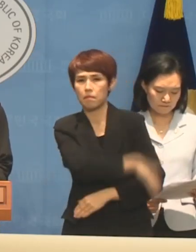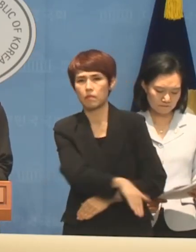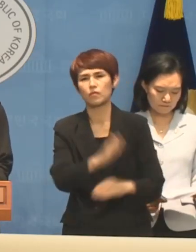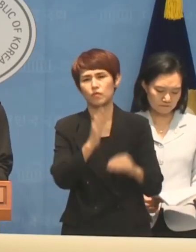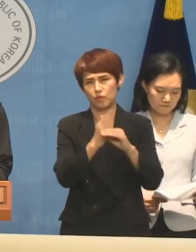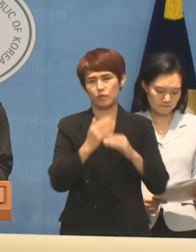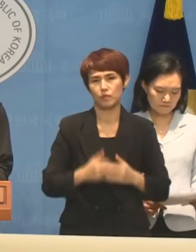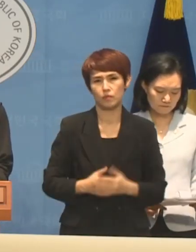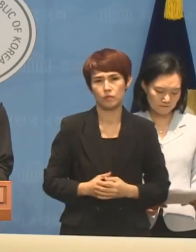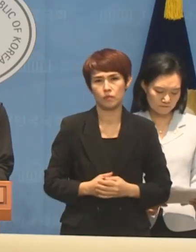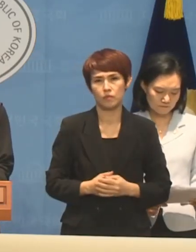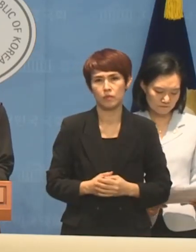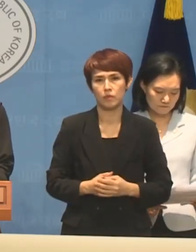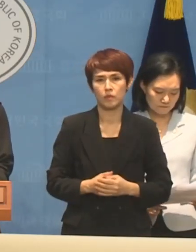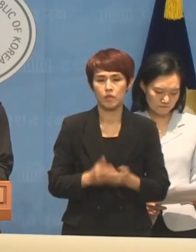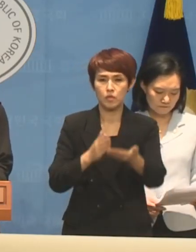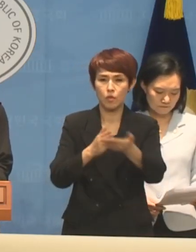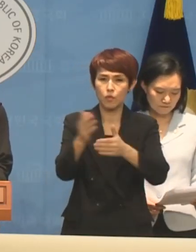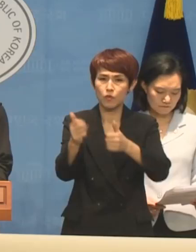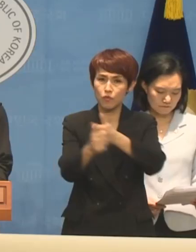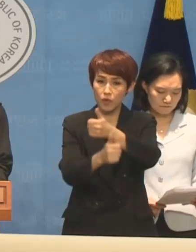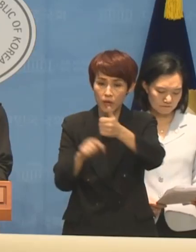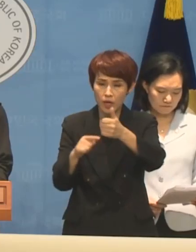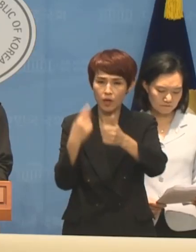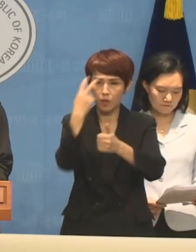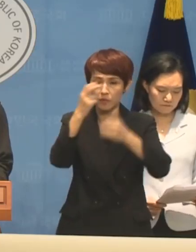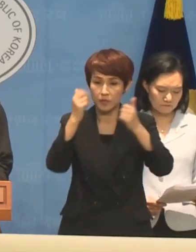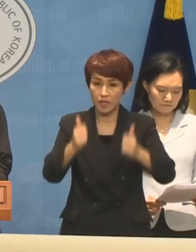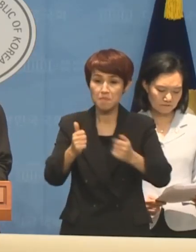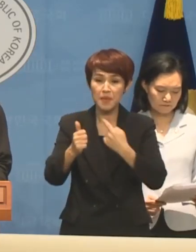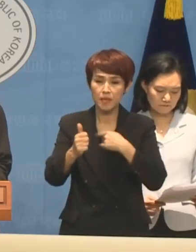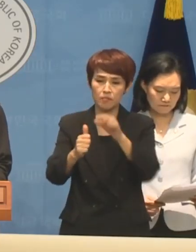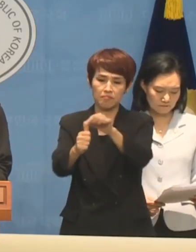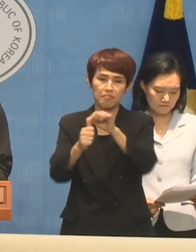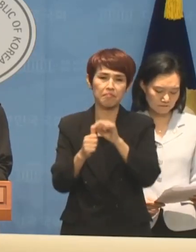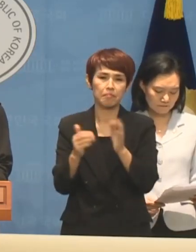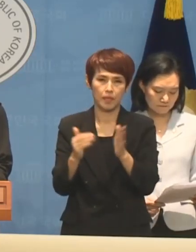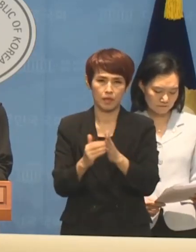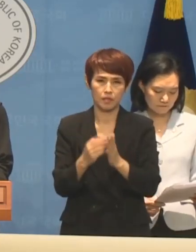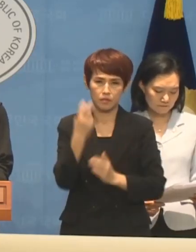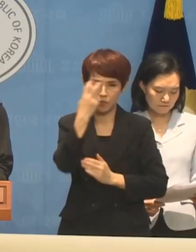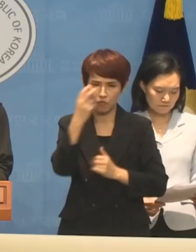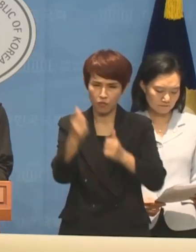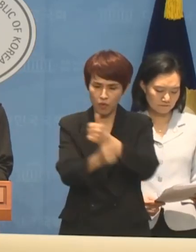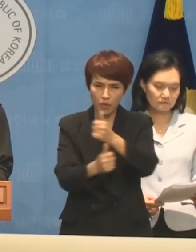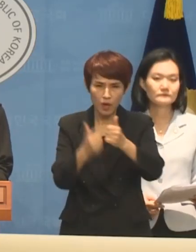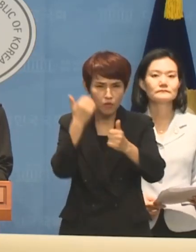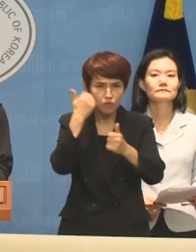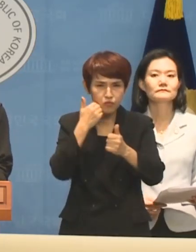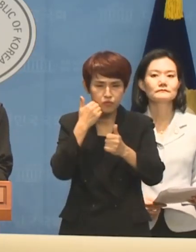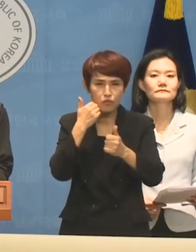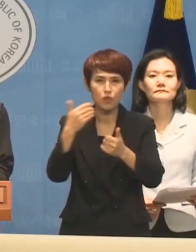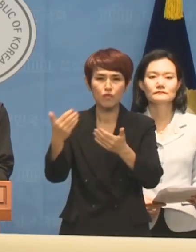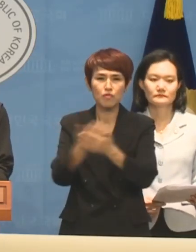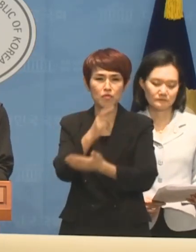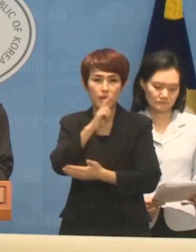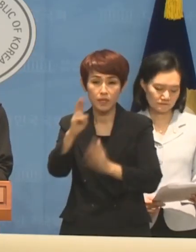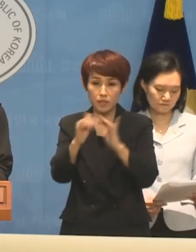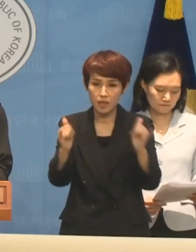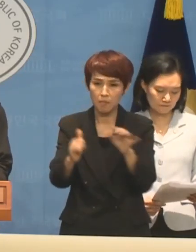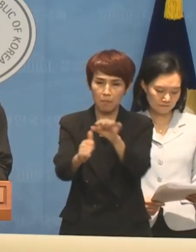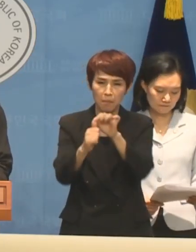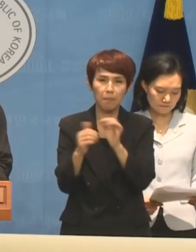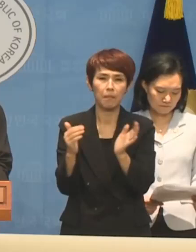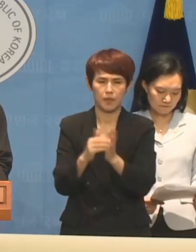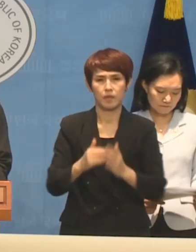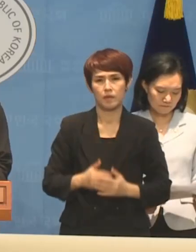있습니다. 기금 상근 전문위원회 검찰 출신 인사를 임명했고 심의위원회 실체 불명 뉴라이트 국민노조 인사를 위촉하기도